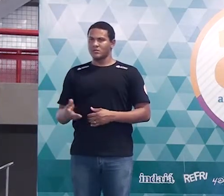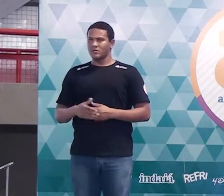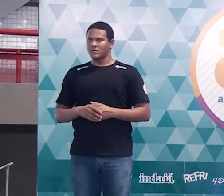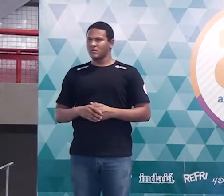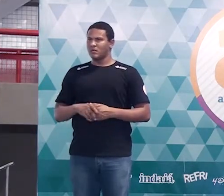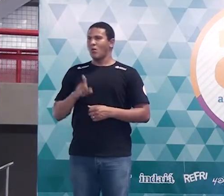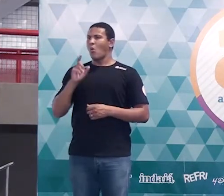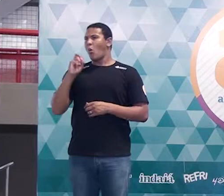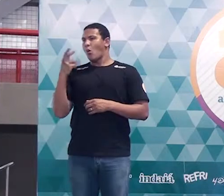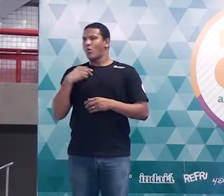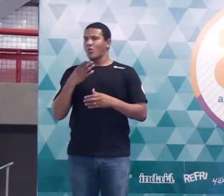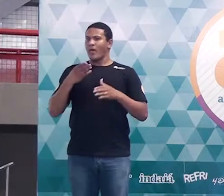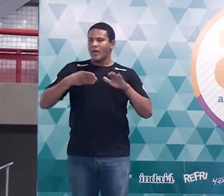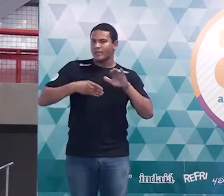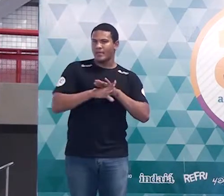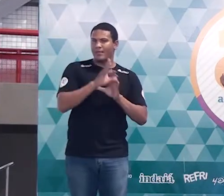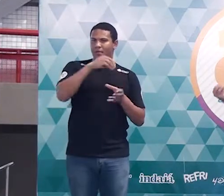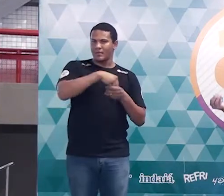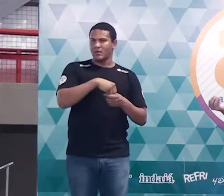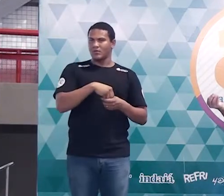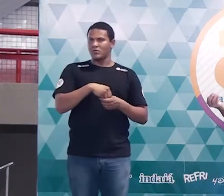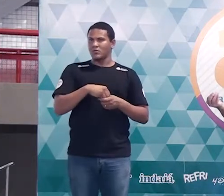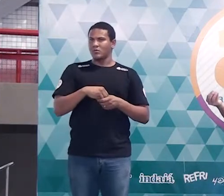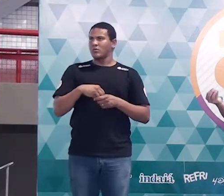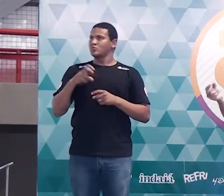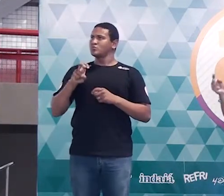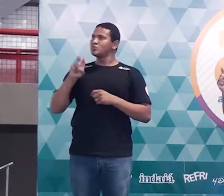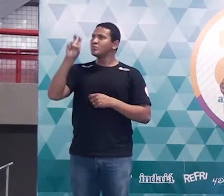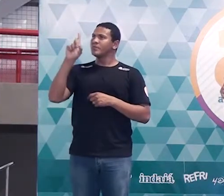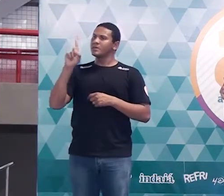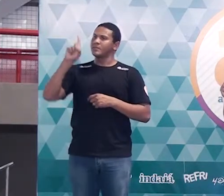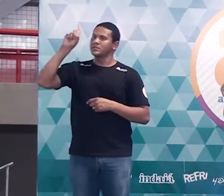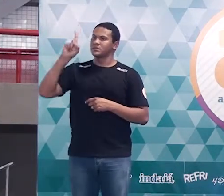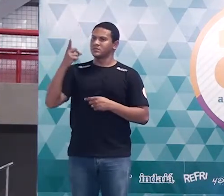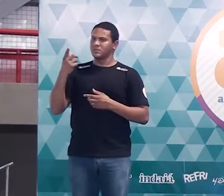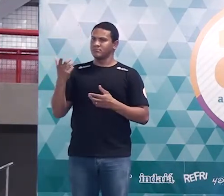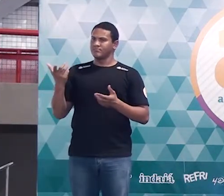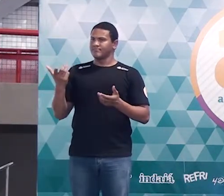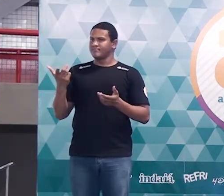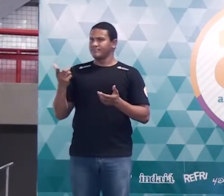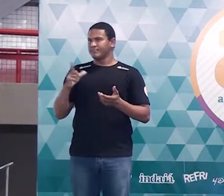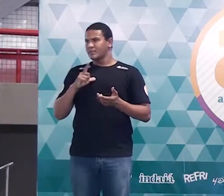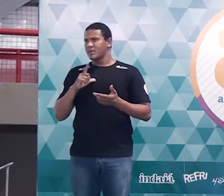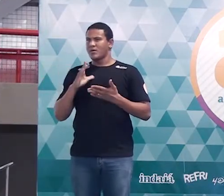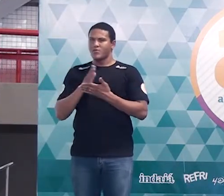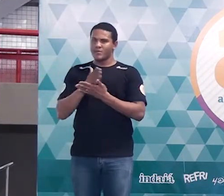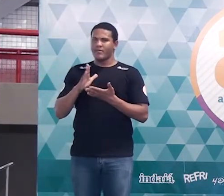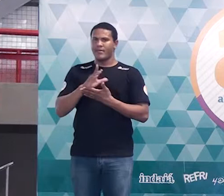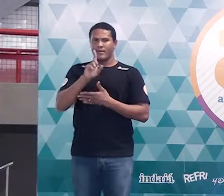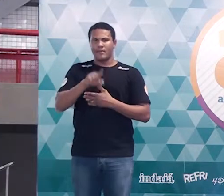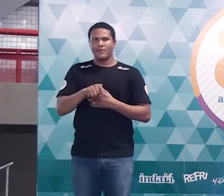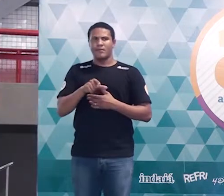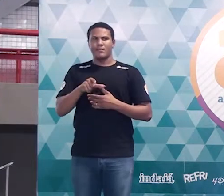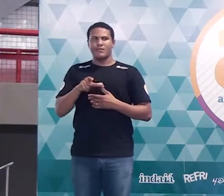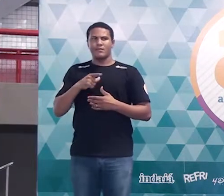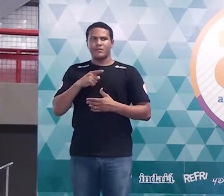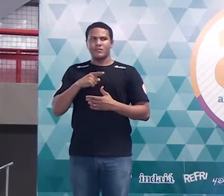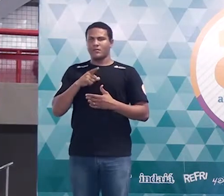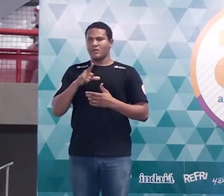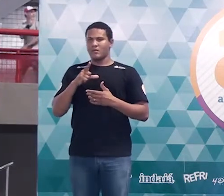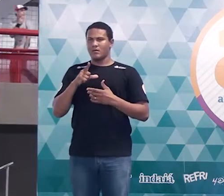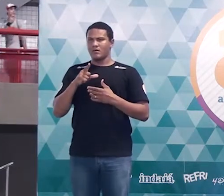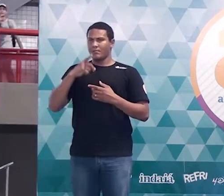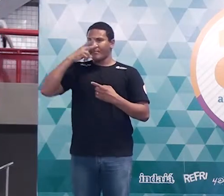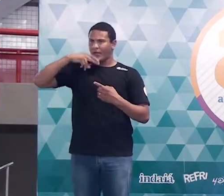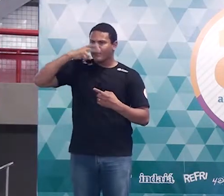Entrar para dentro, subir para cima. Então existem repetições, existem